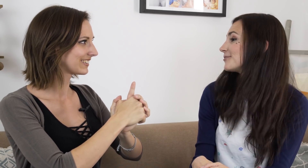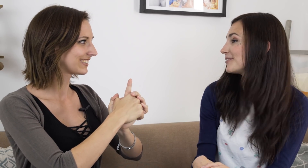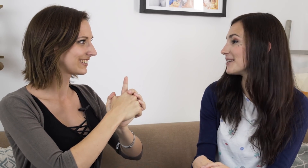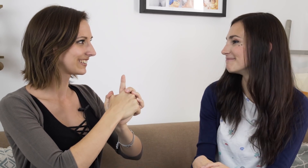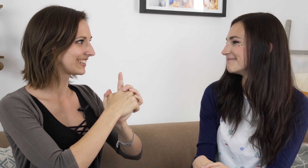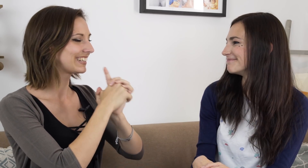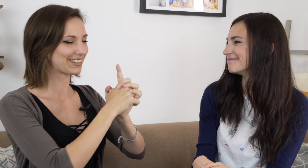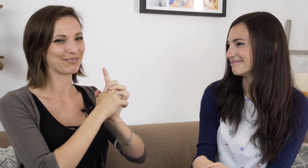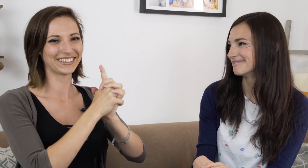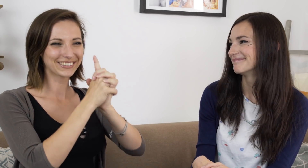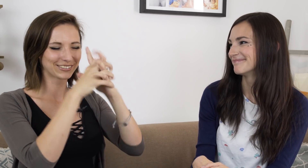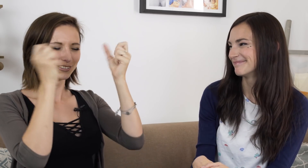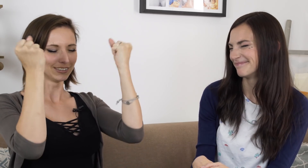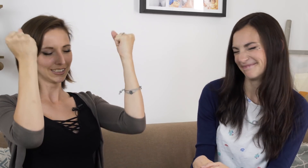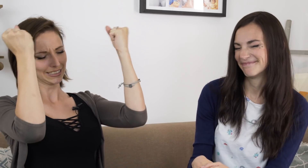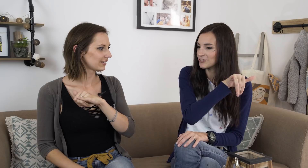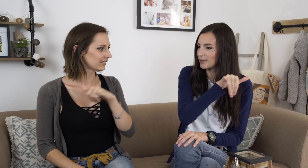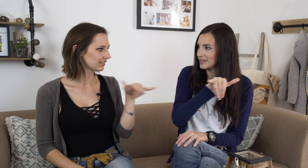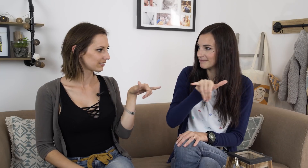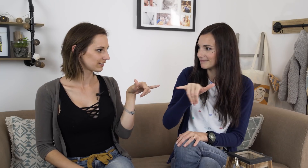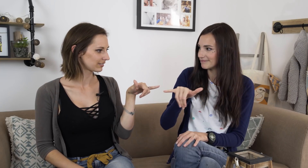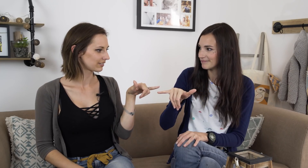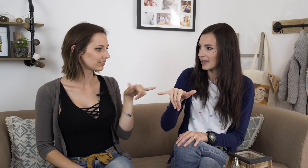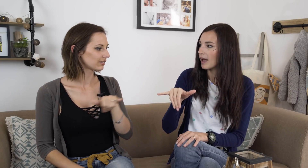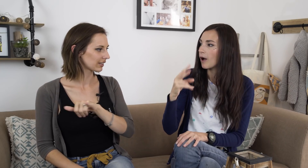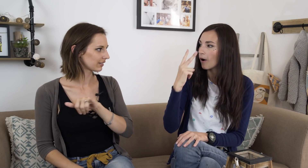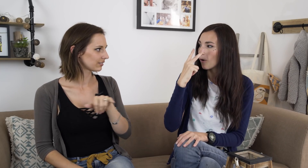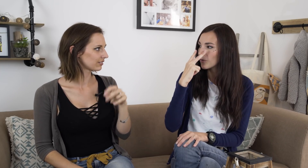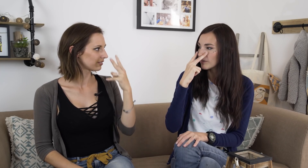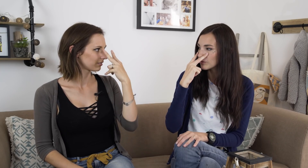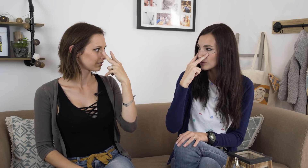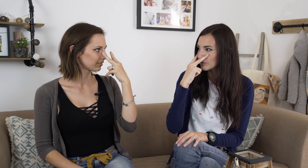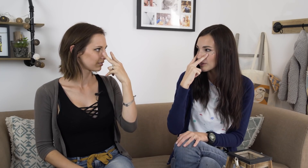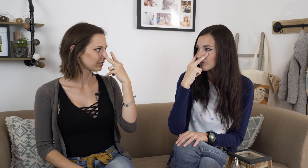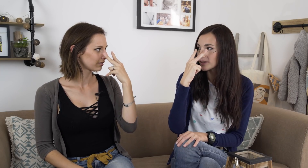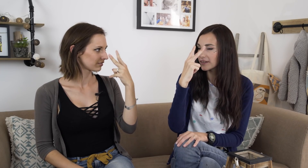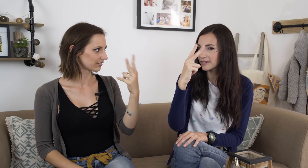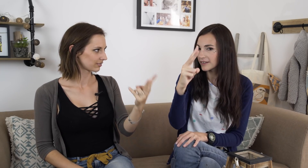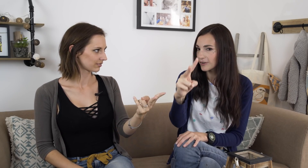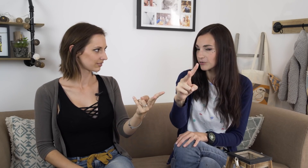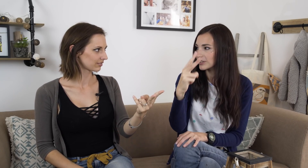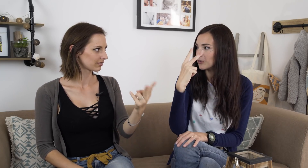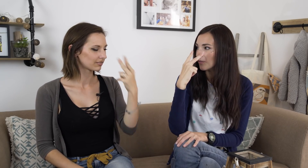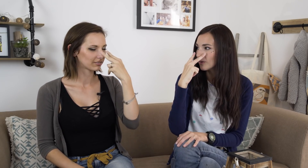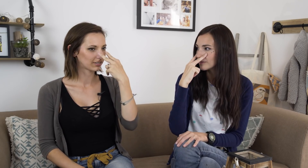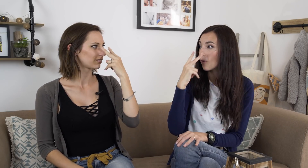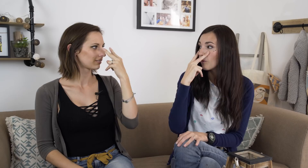d'Olivia. La feuille tortue. Jamais. On a vu, donc c'est le V qu'on jette devant. On